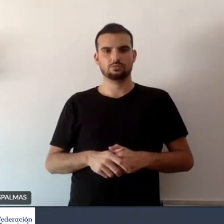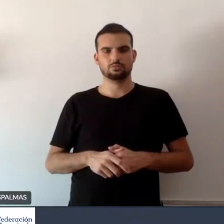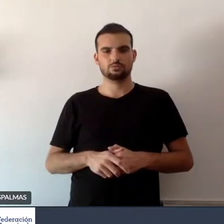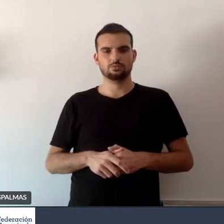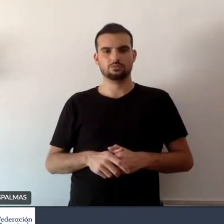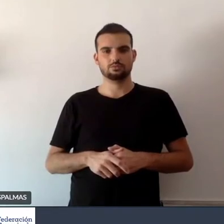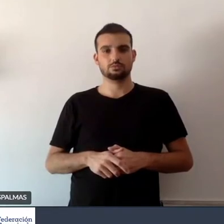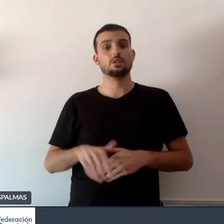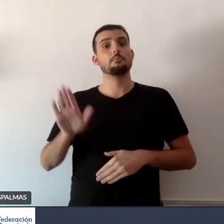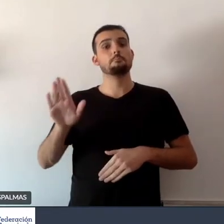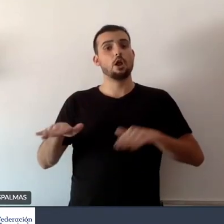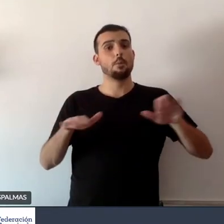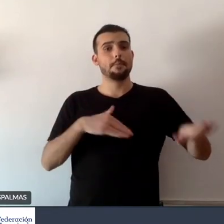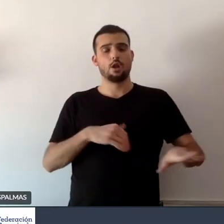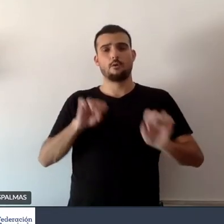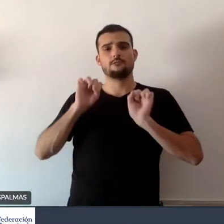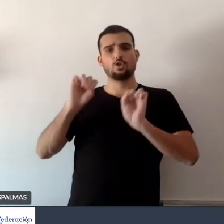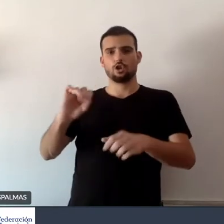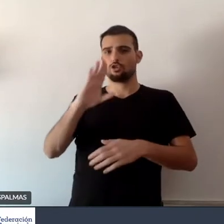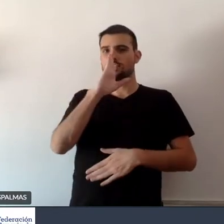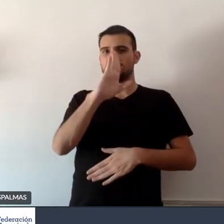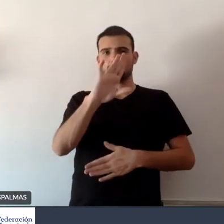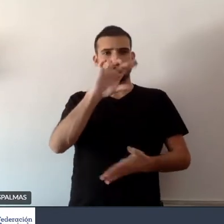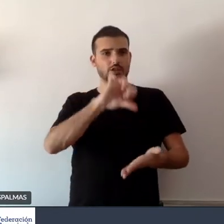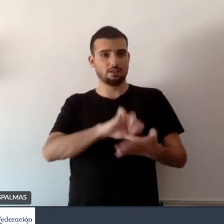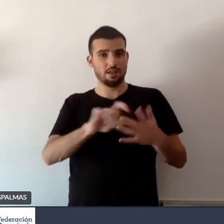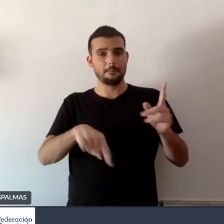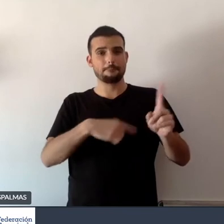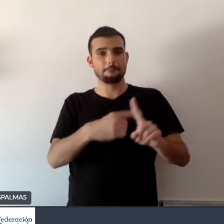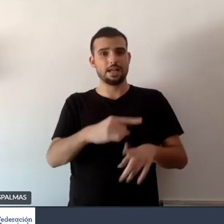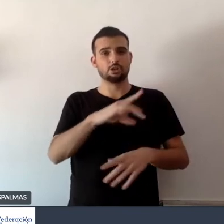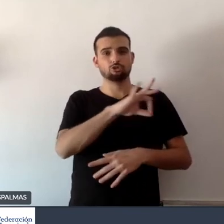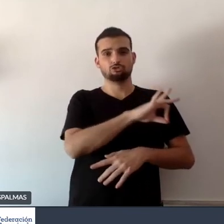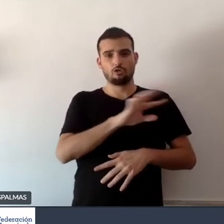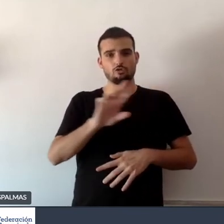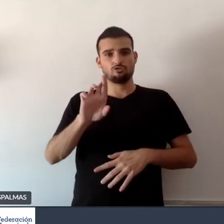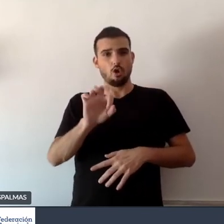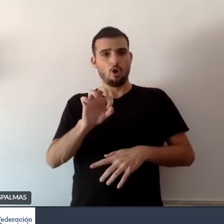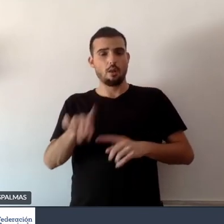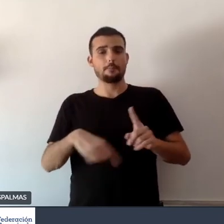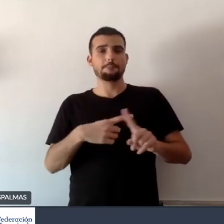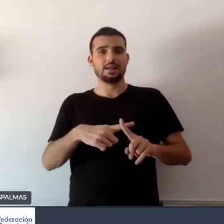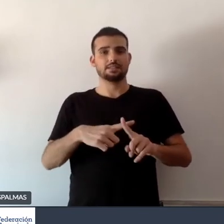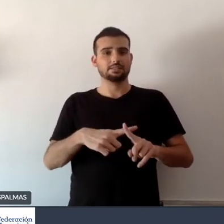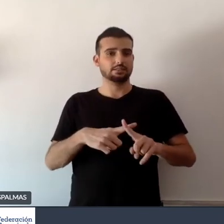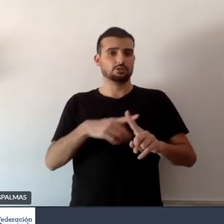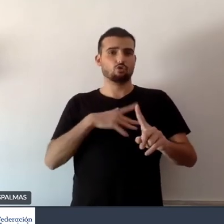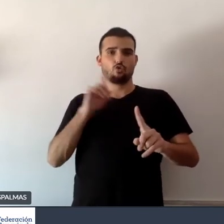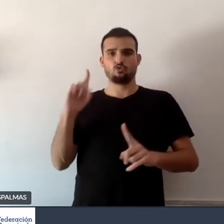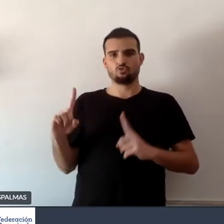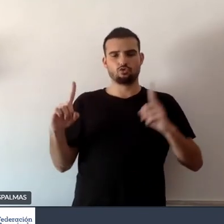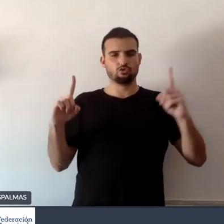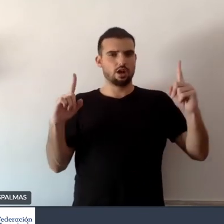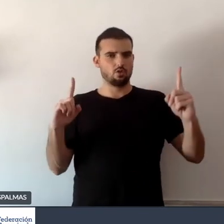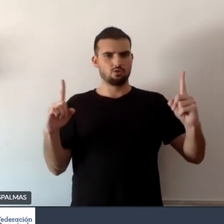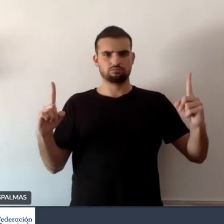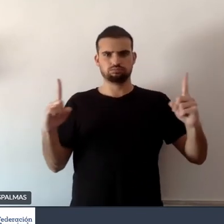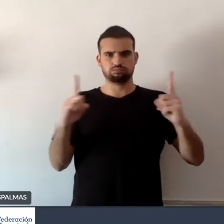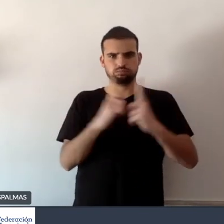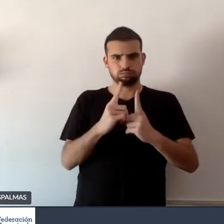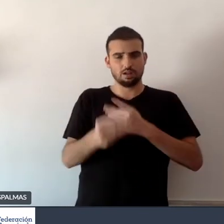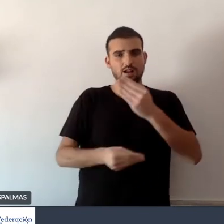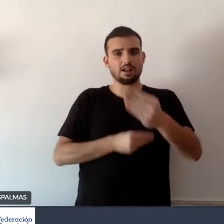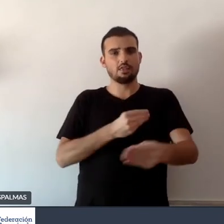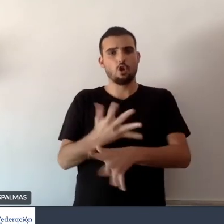Mano, bloqueo directo central. Continuación el soft roll y a partir de ahí lectura. Lectura de 1 contra 1. Ahora lo que hay que hacer es jugar